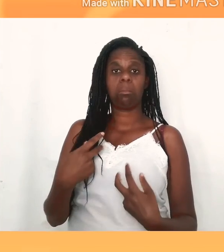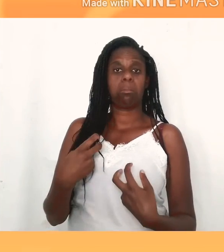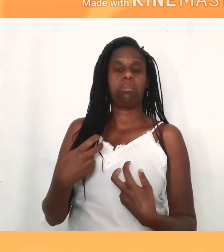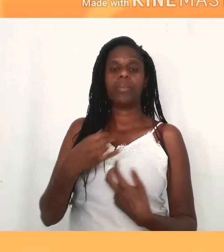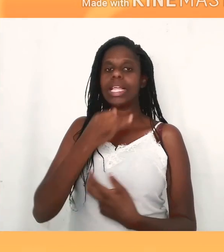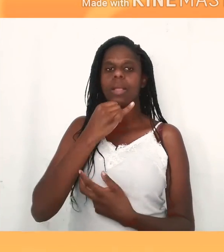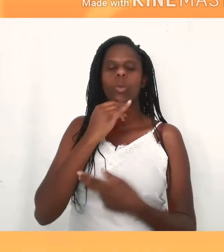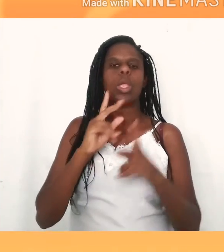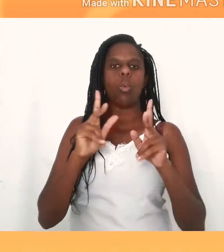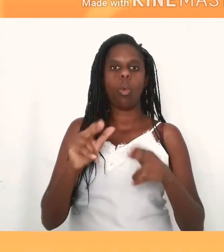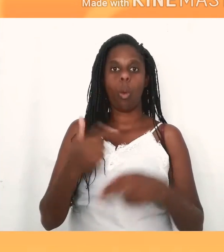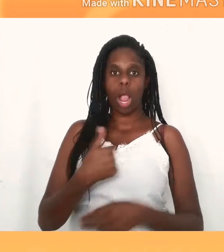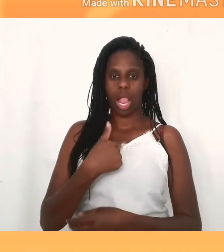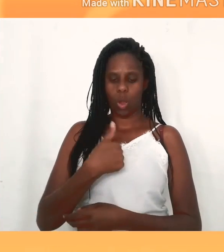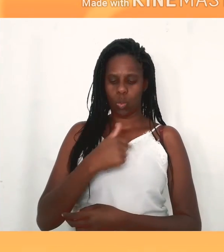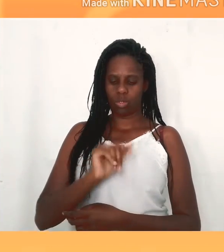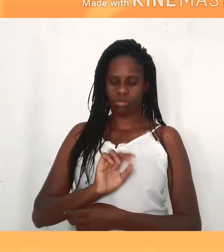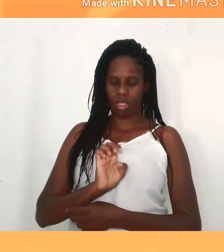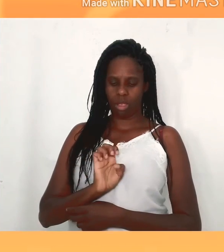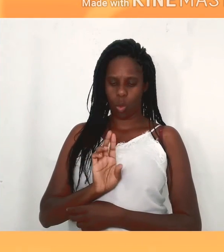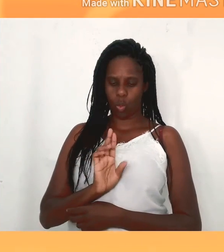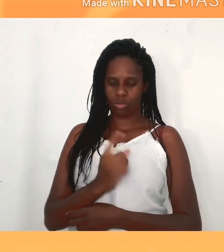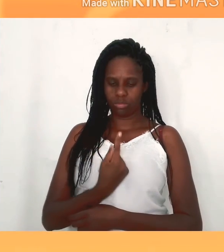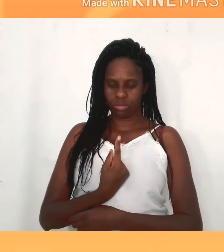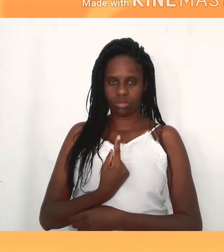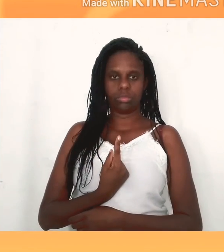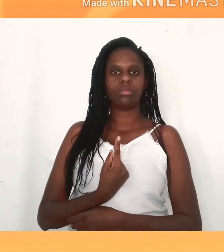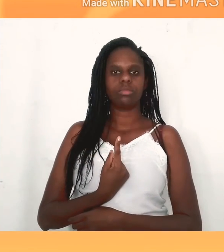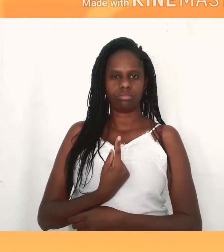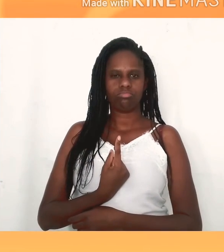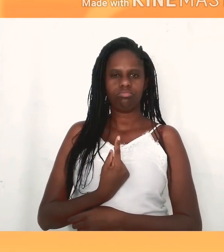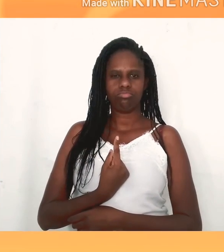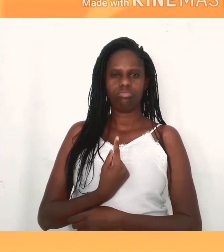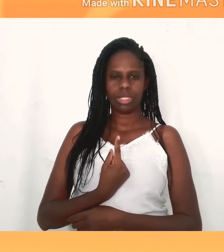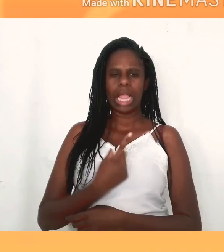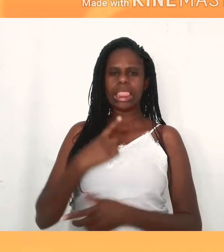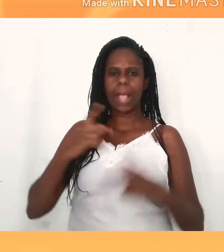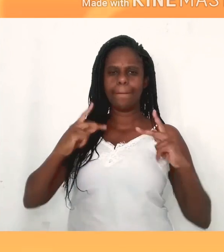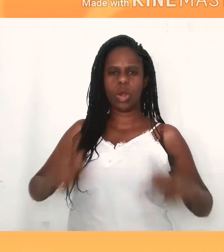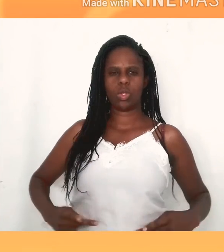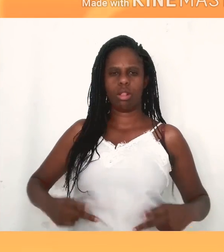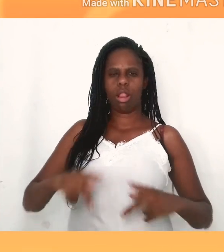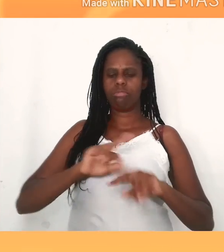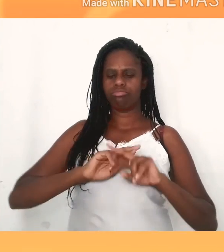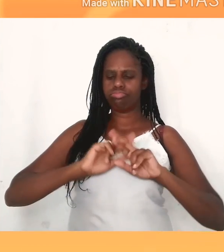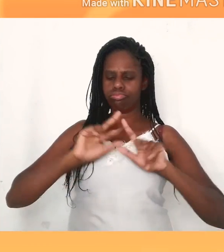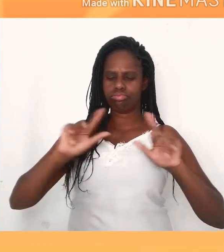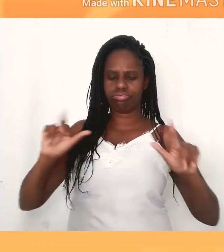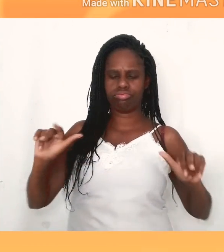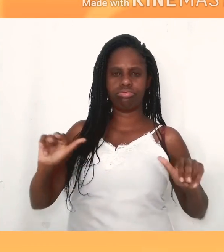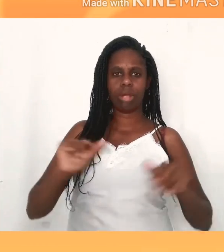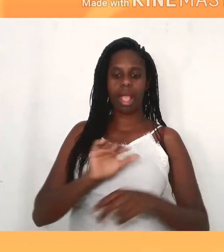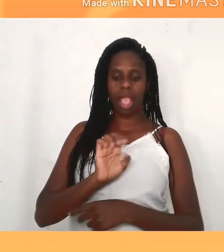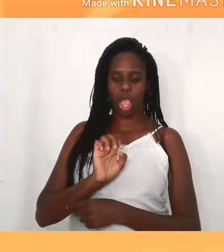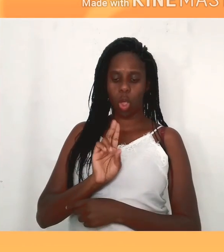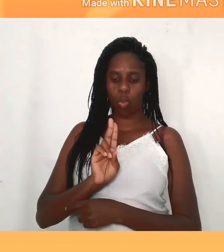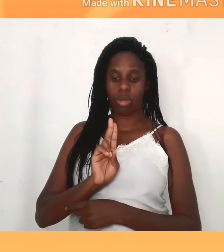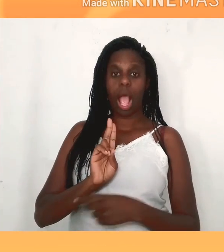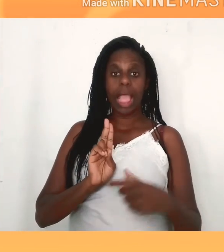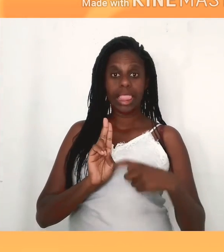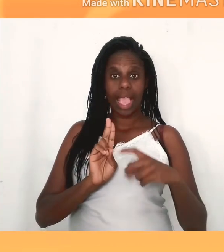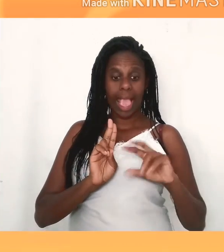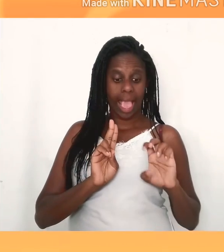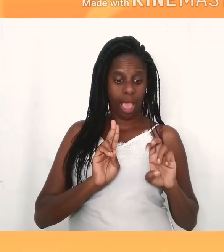interior. Então ele é como se fosse um eu, né, diante de tantas formas que a nossa personalidade se manifesta e